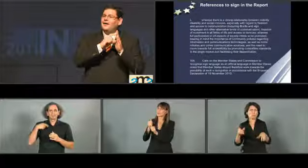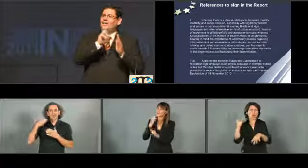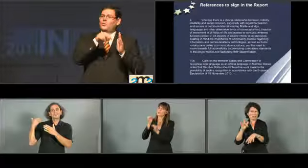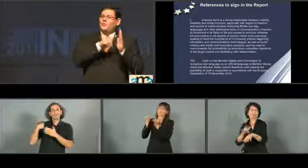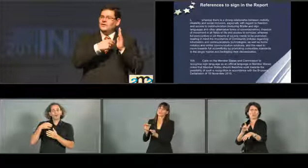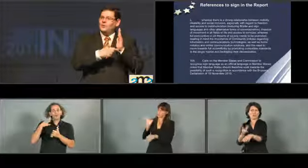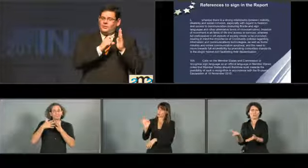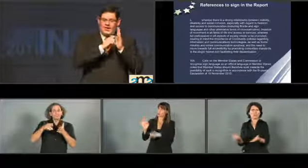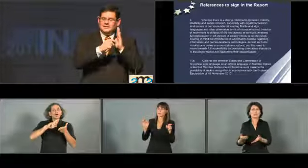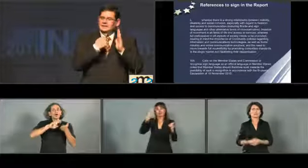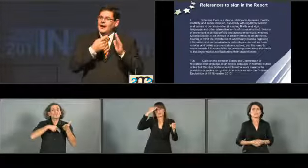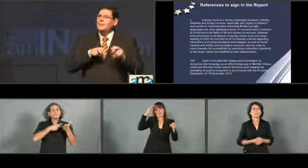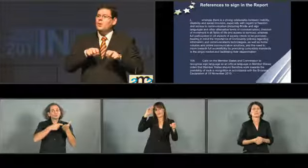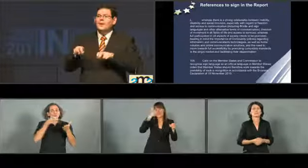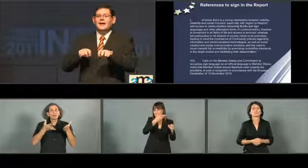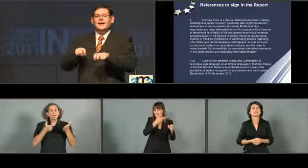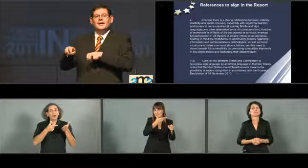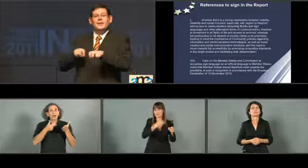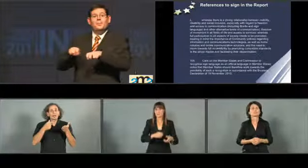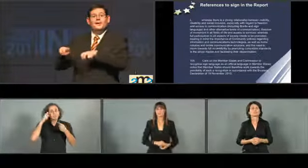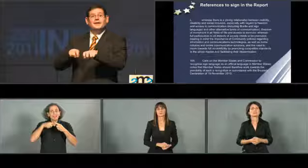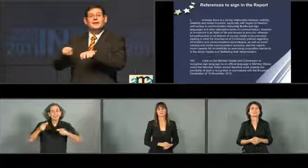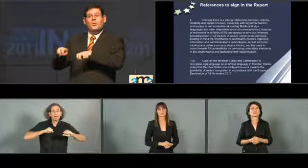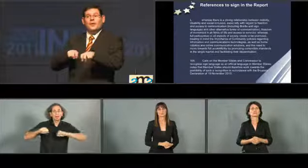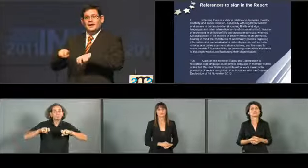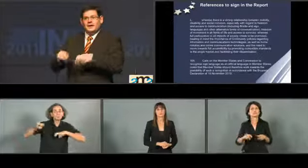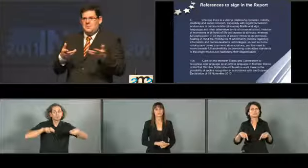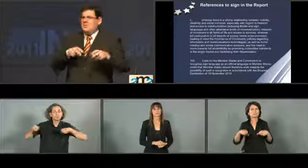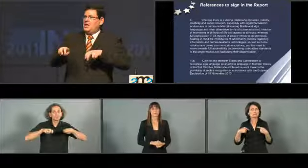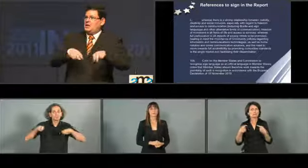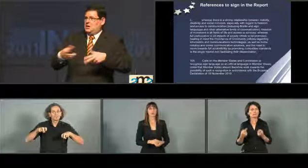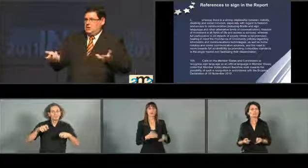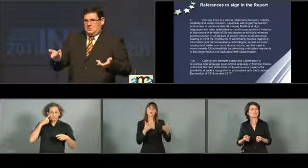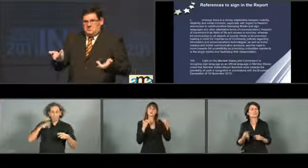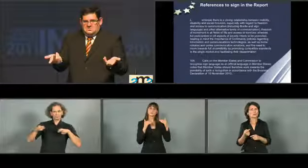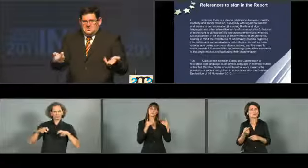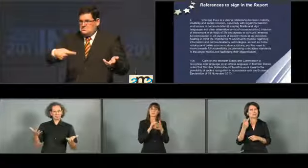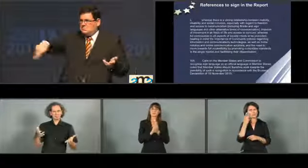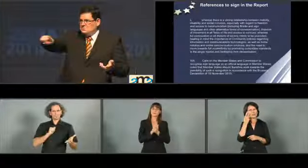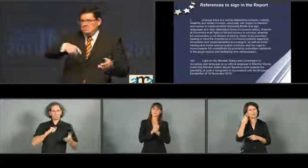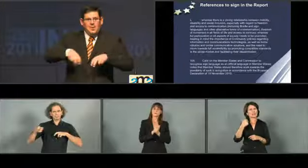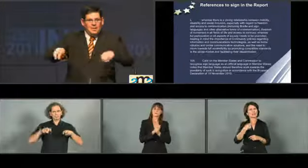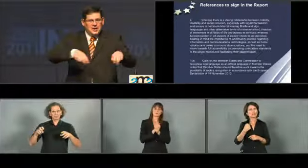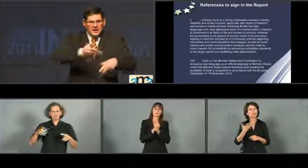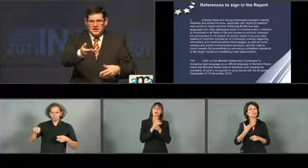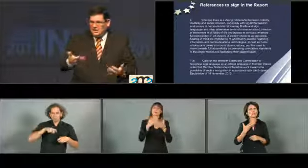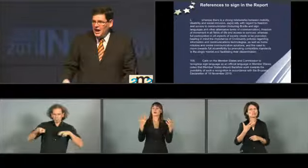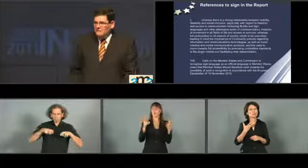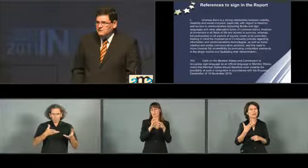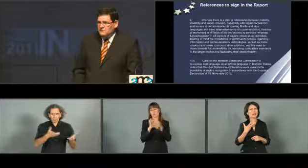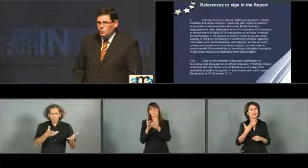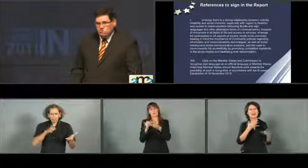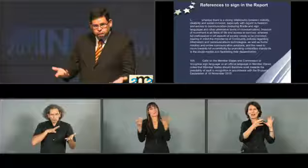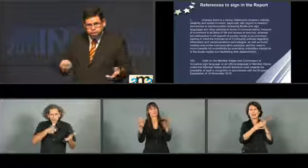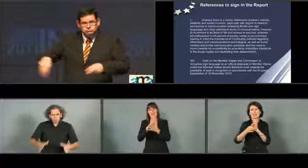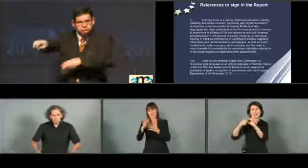Derrière moi, vous voyez les références aux signes dans le rapport. Je vais essayer de faire court, bien entendu. On parlait de la libre circulation, par